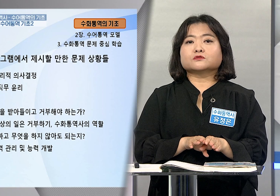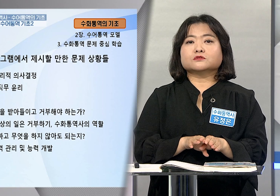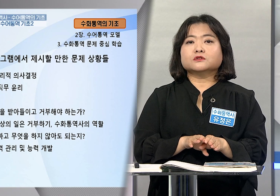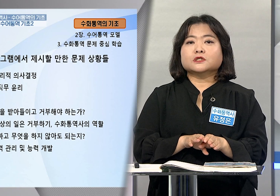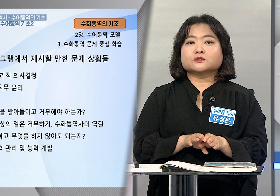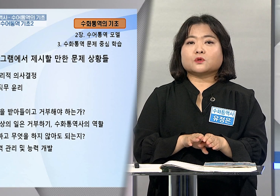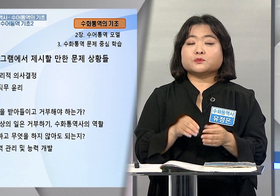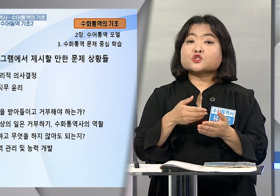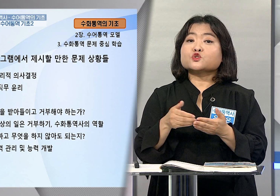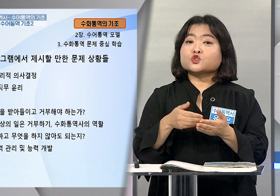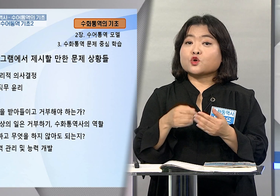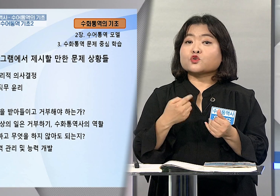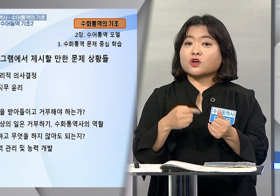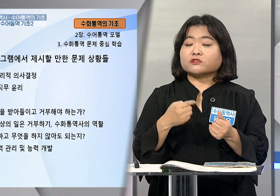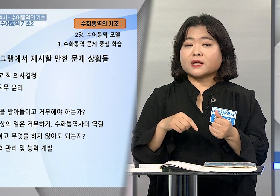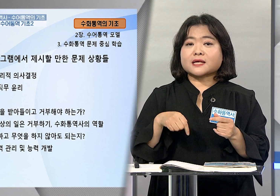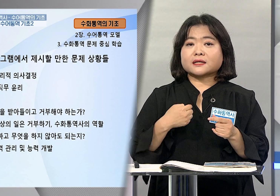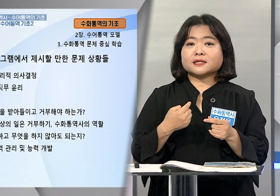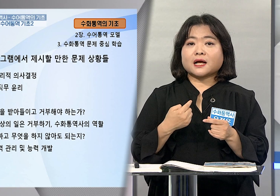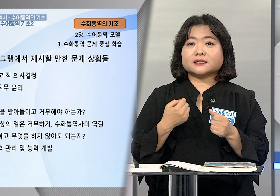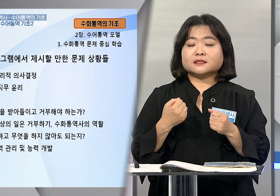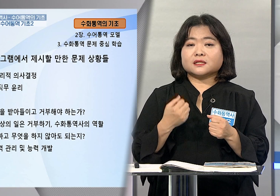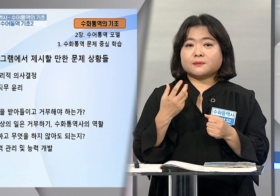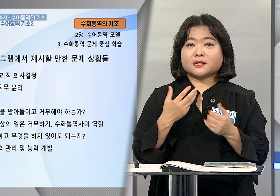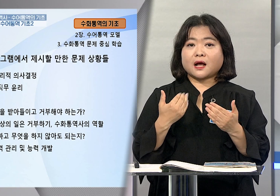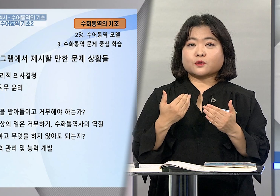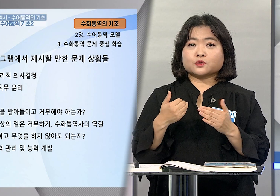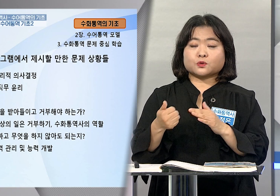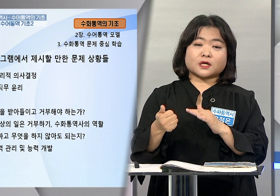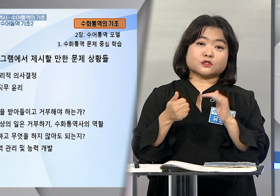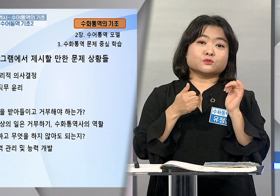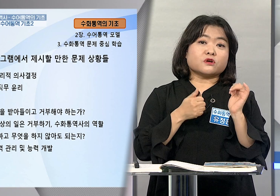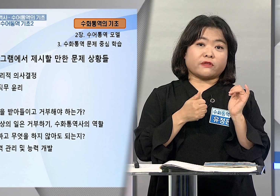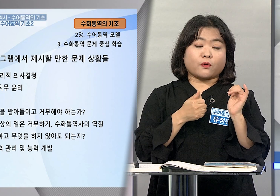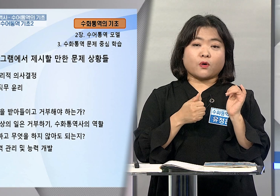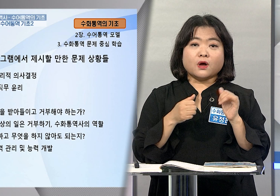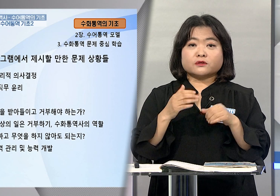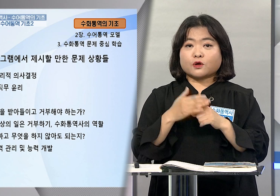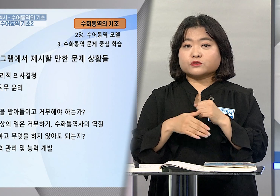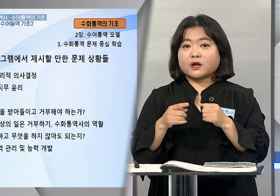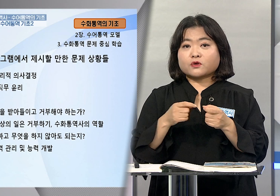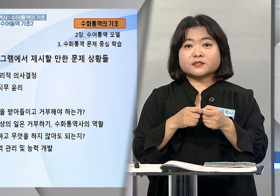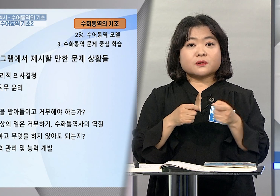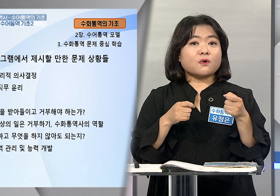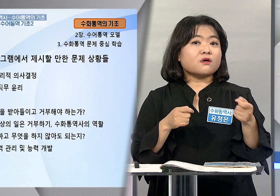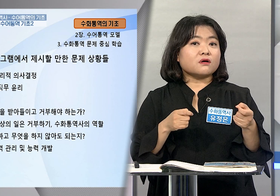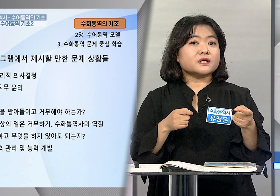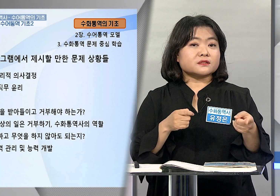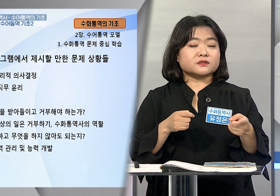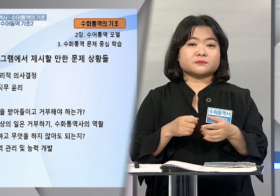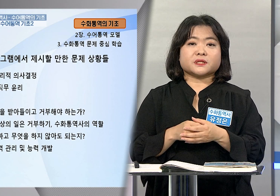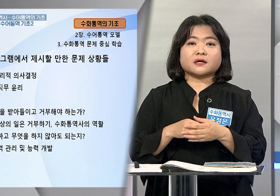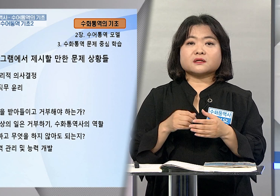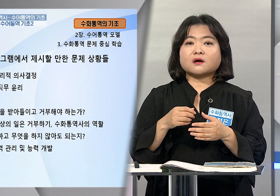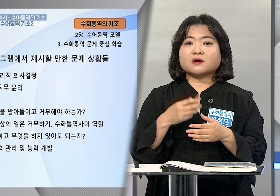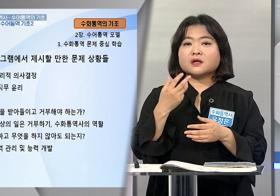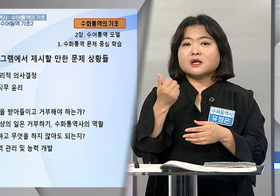결석하고 또 미술 교육이었는데 자기가 있는 일반인 학교 쪽으로 학생을 불러내고 대구대랑 굉장히 먼 거리에 있었습니다. 그래서